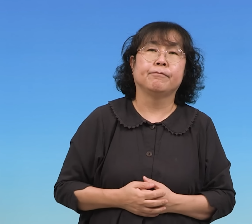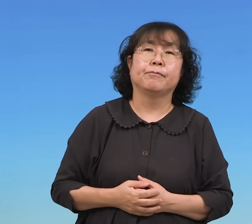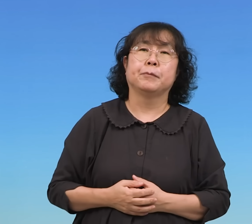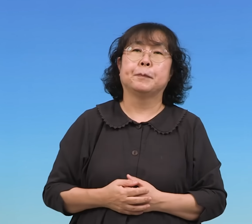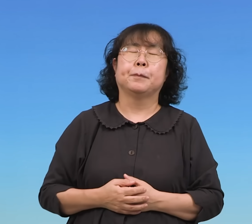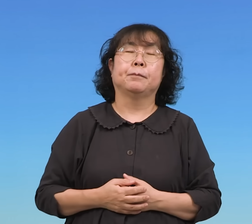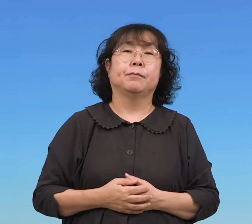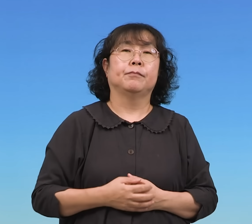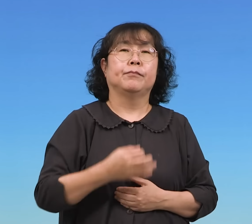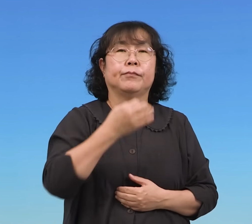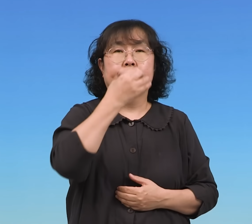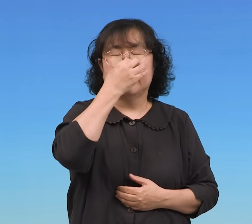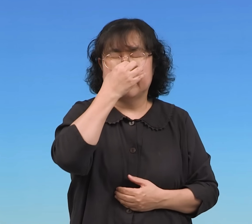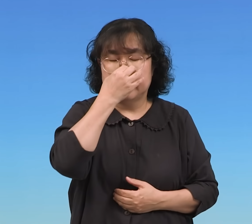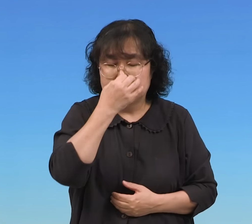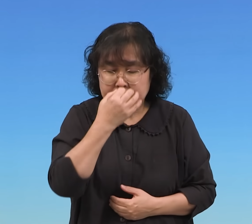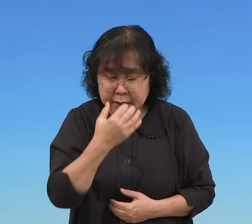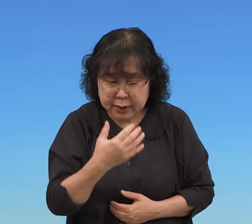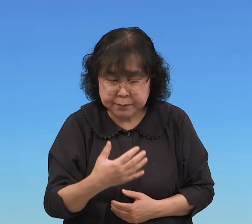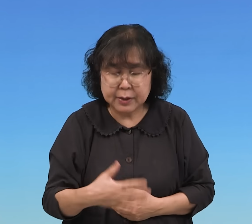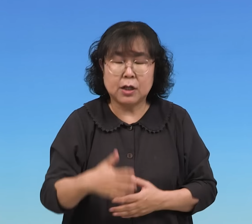고백합니다.